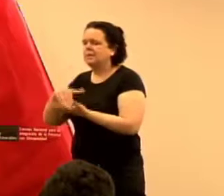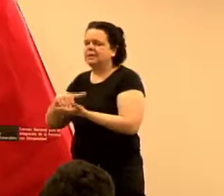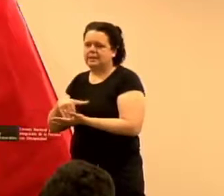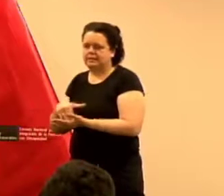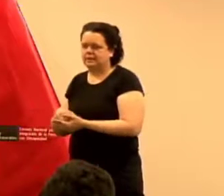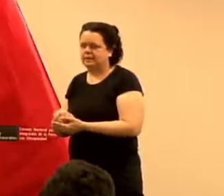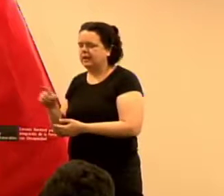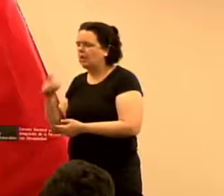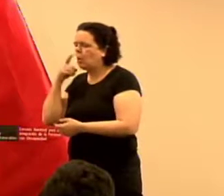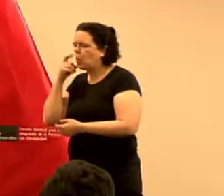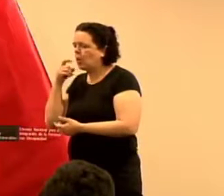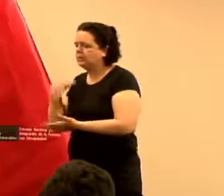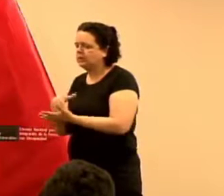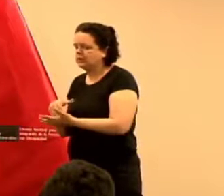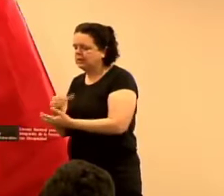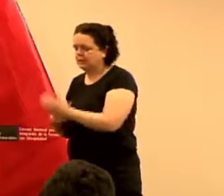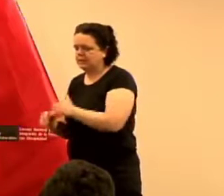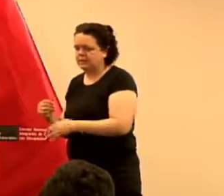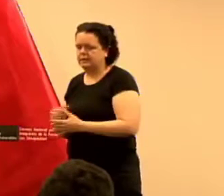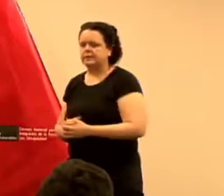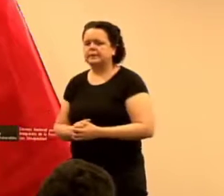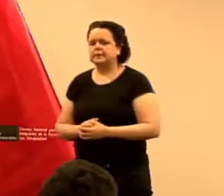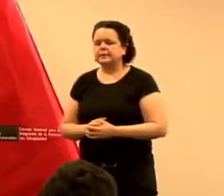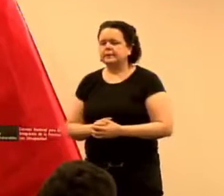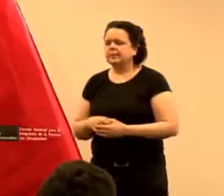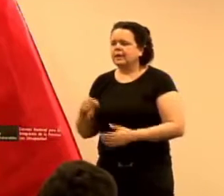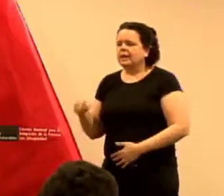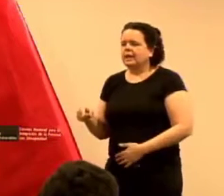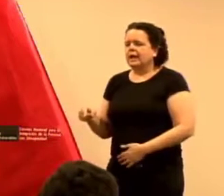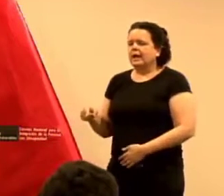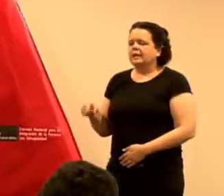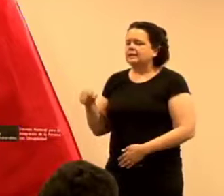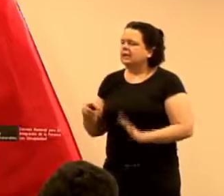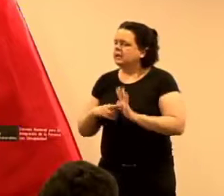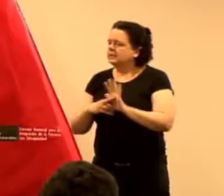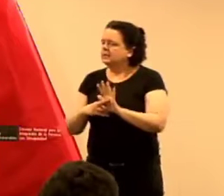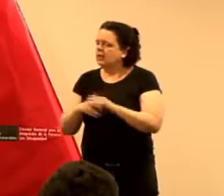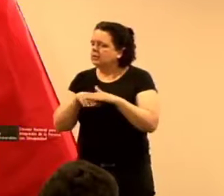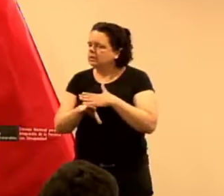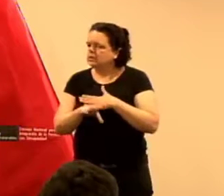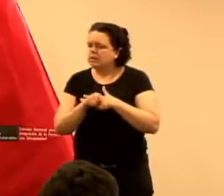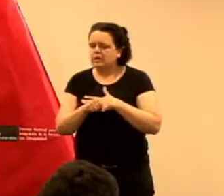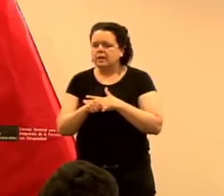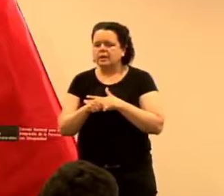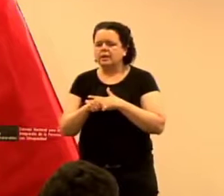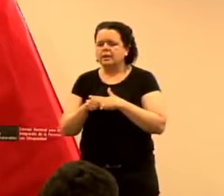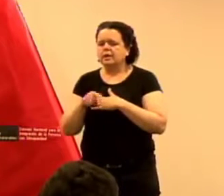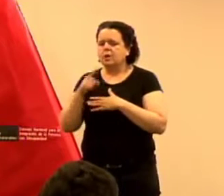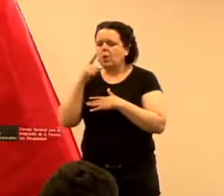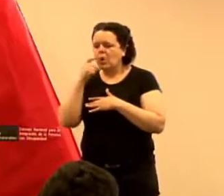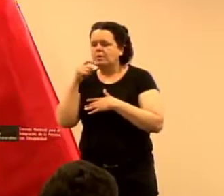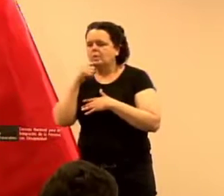A raíz de estas múltiples discriminaciones, los niños y niñas con discapacidad están sobrerepresentados dentro de los niños y